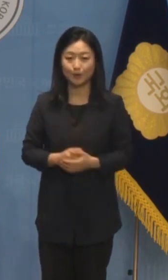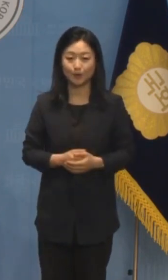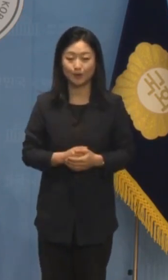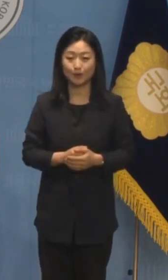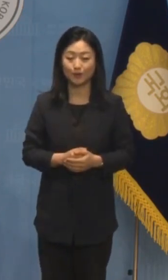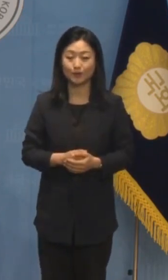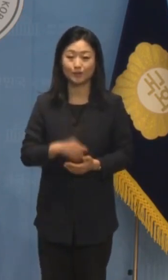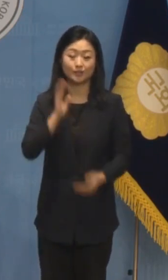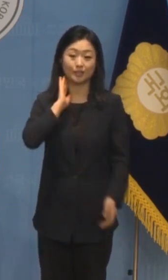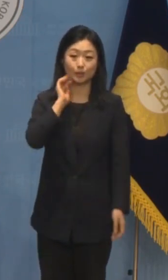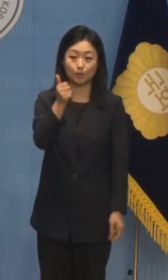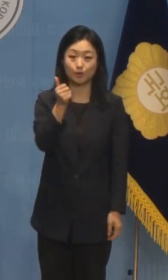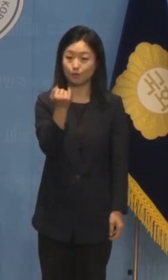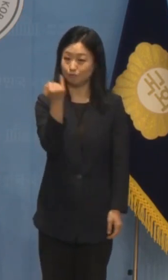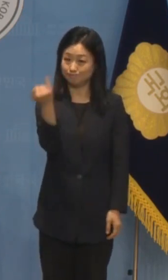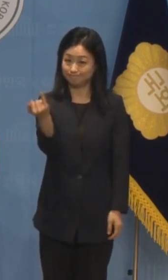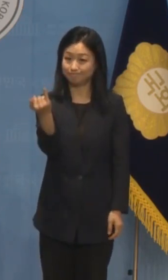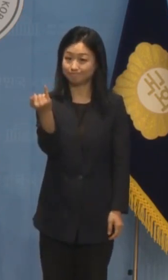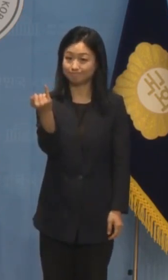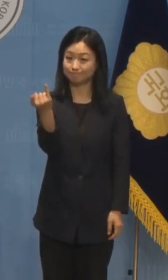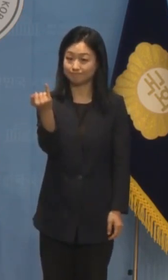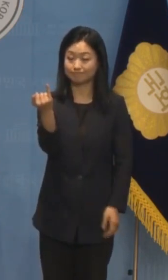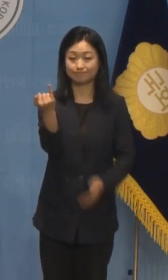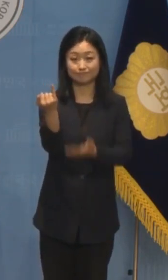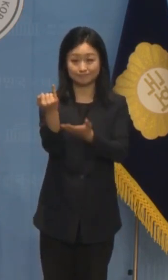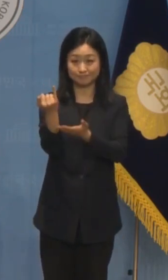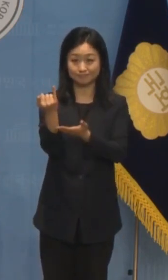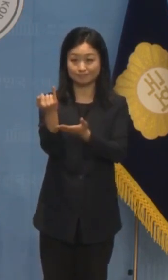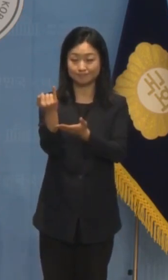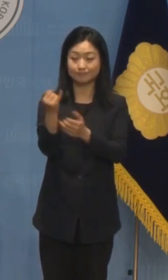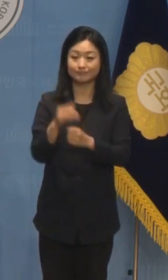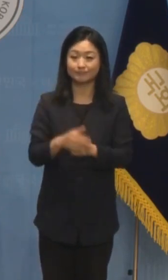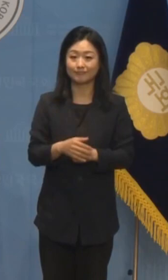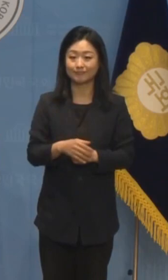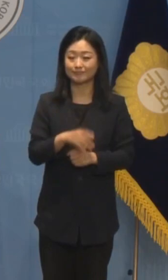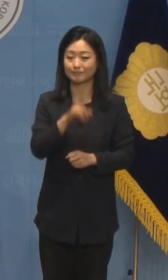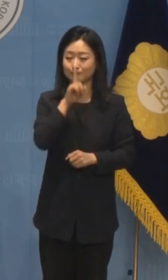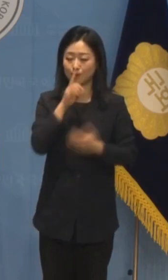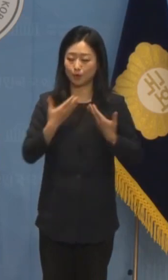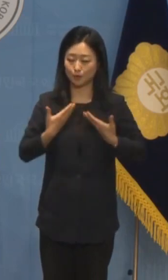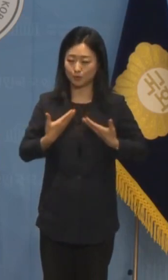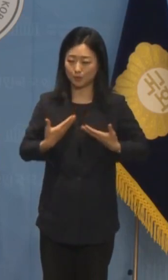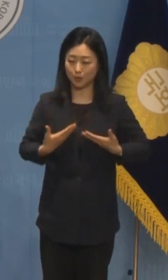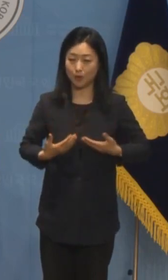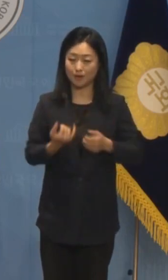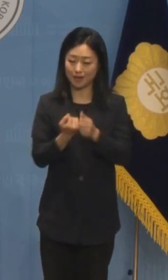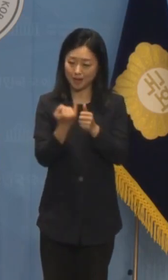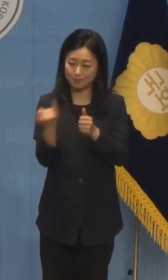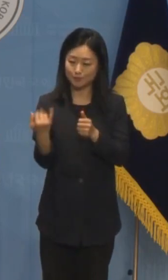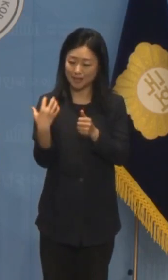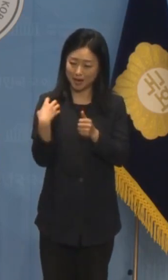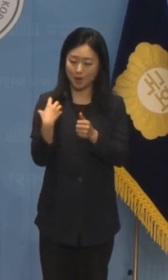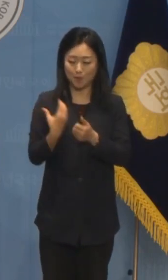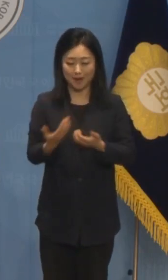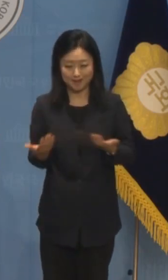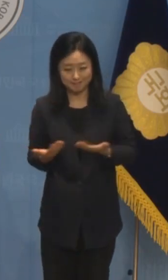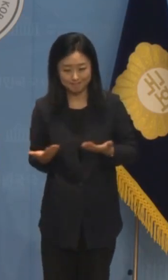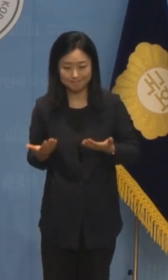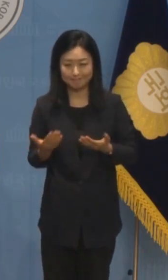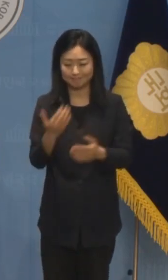윤석열 대통령의 배우자 김건희 씨가 조용히 아내의 역할에만 충실하겠다며 고개를 숙였을